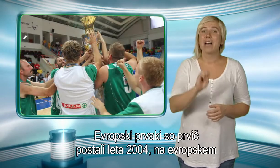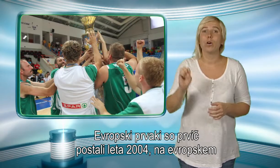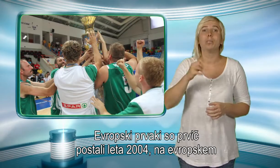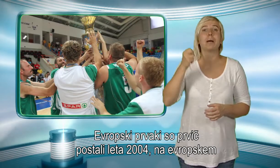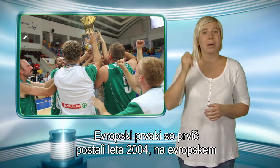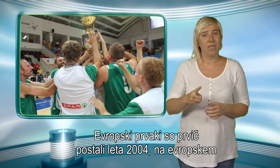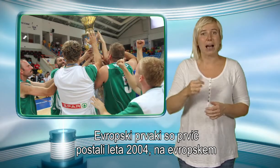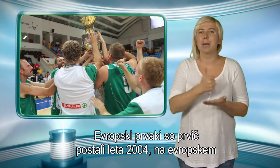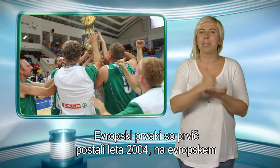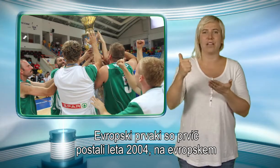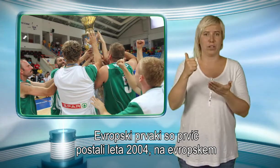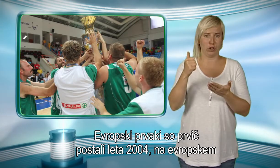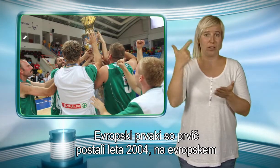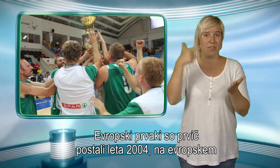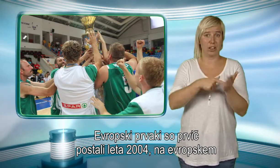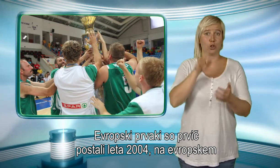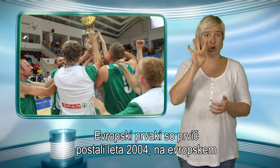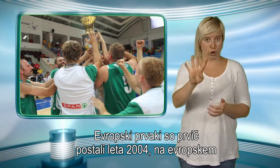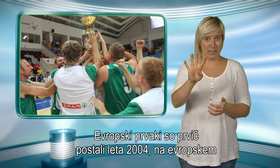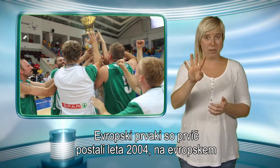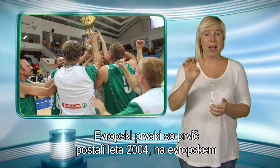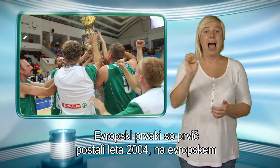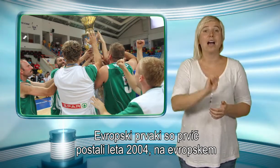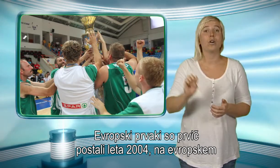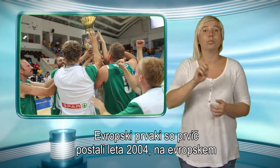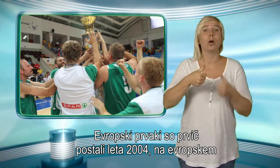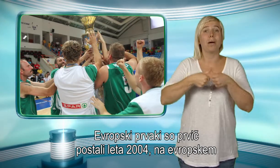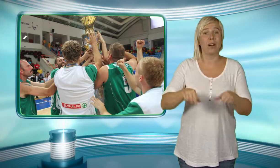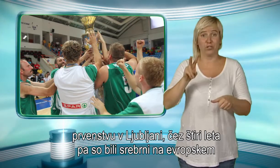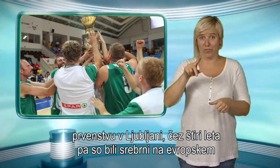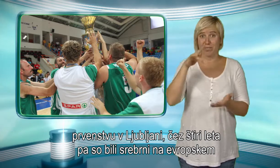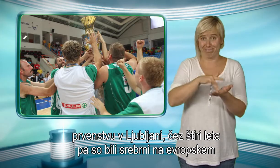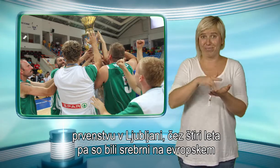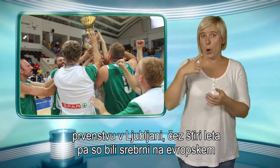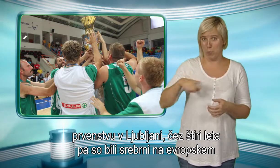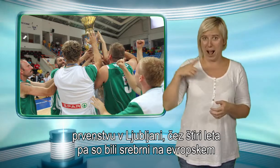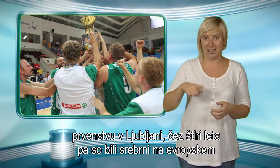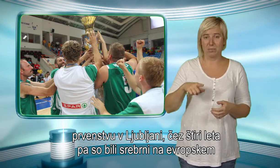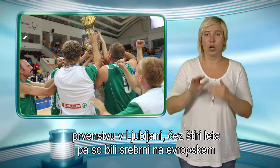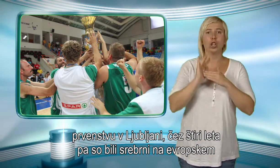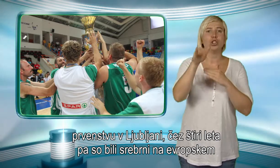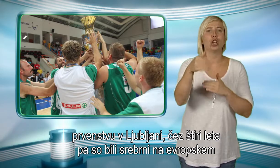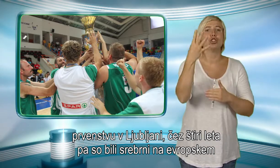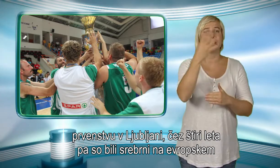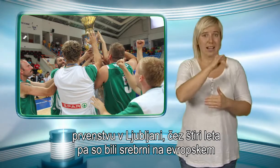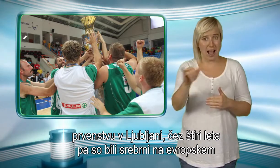Evropski prvaki so prvič postali leta 2004 na Evropskem prvenstvu v Ljubljani, čez 4 leta pa so